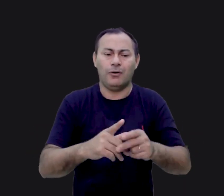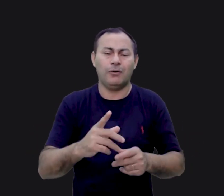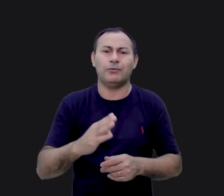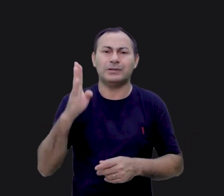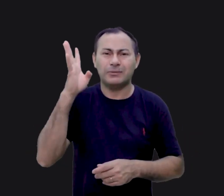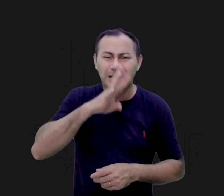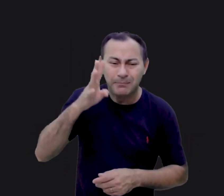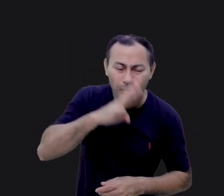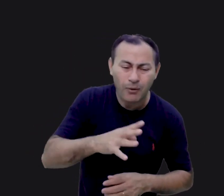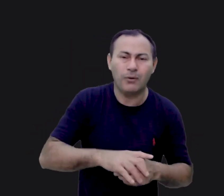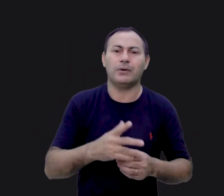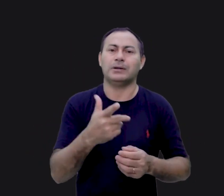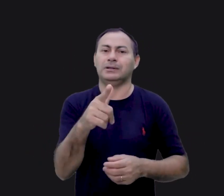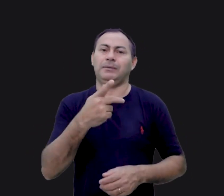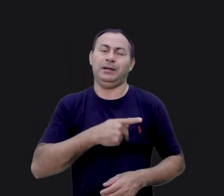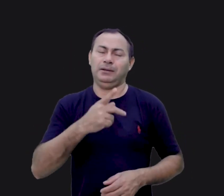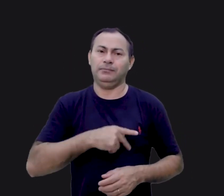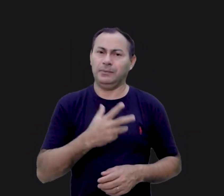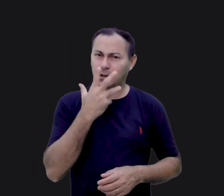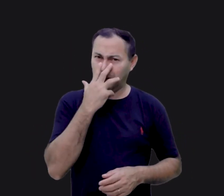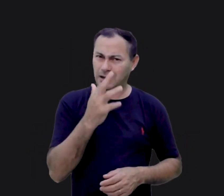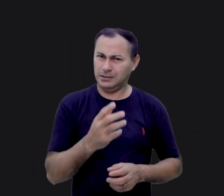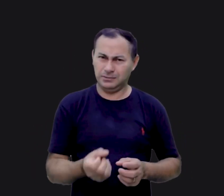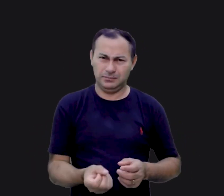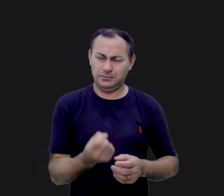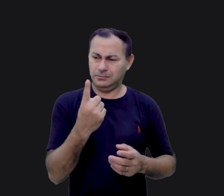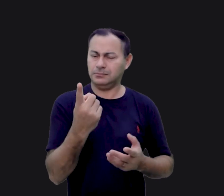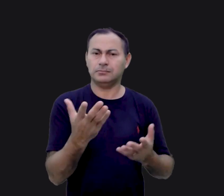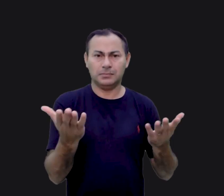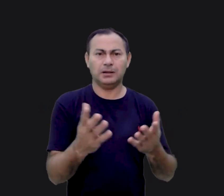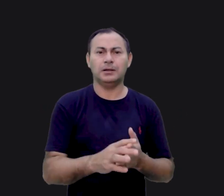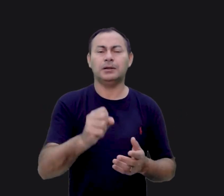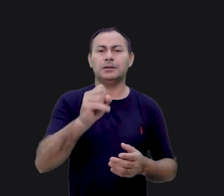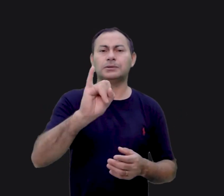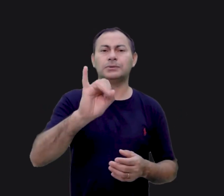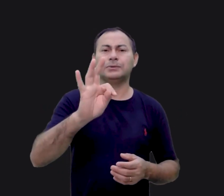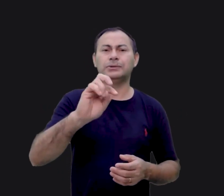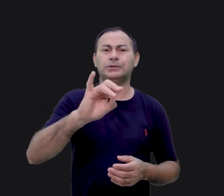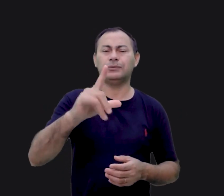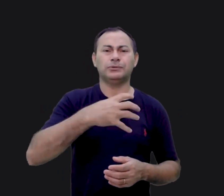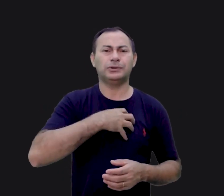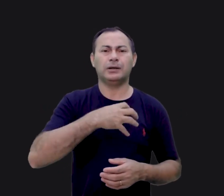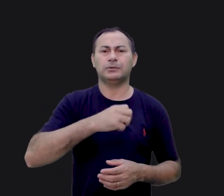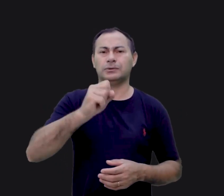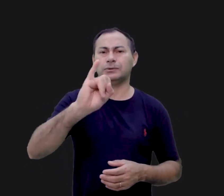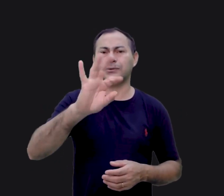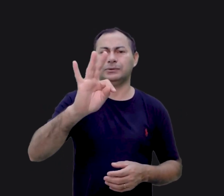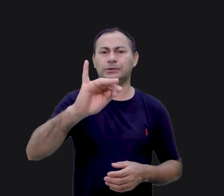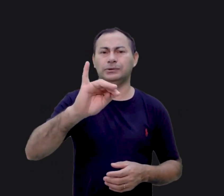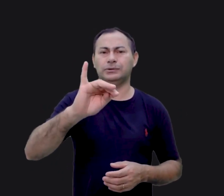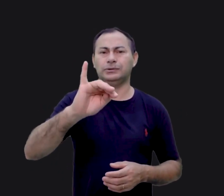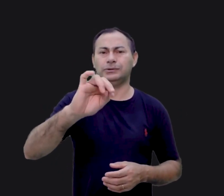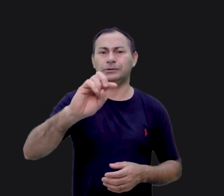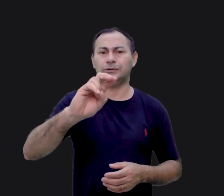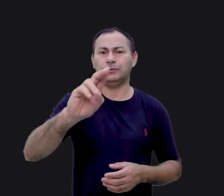ímpio e teimoso vocês não acham Sutil é Sutil uma maneira como ele coloca isso